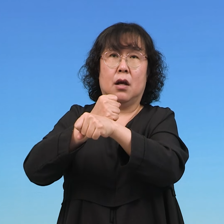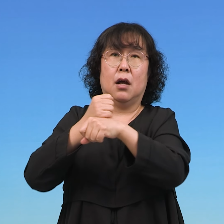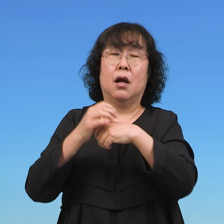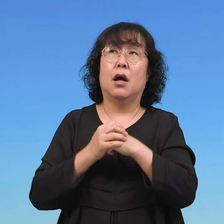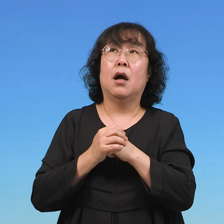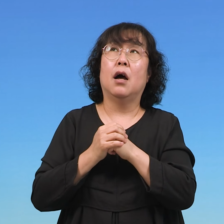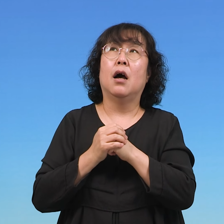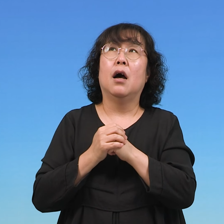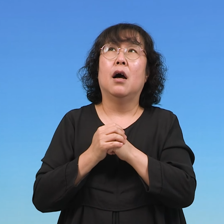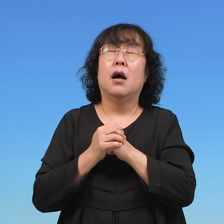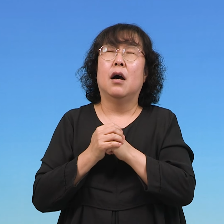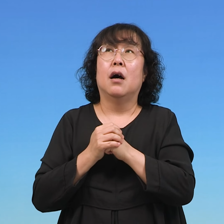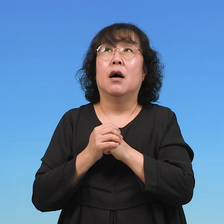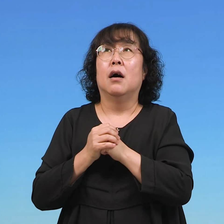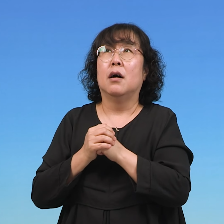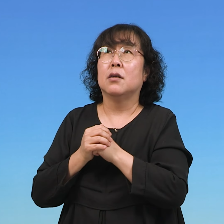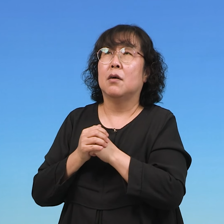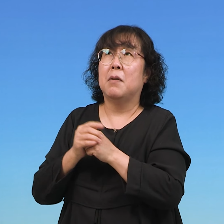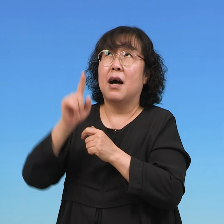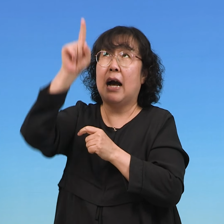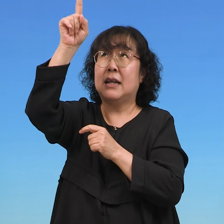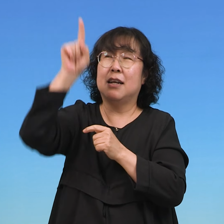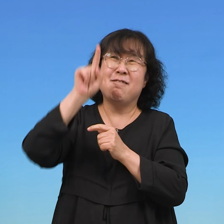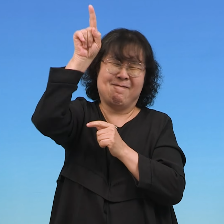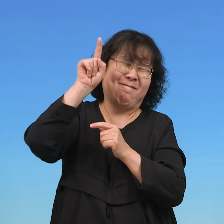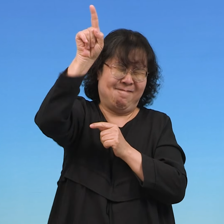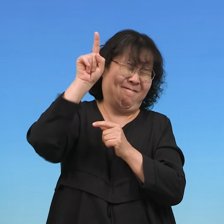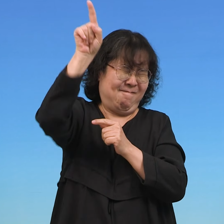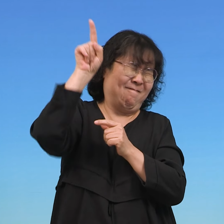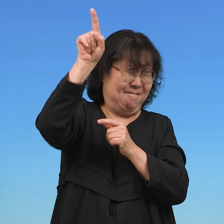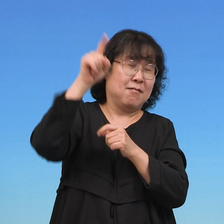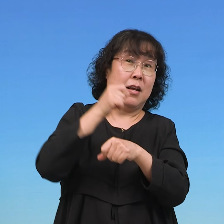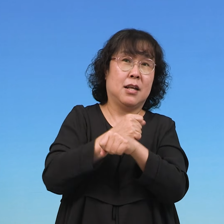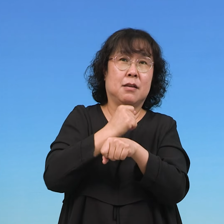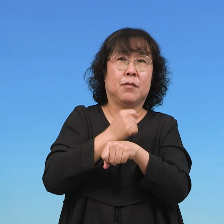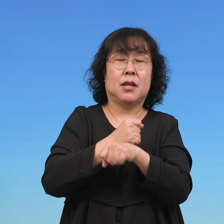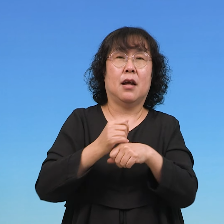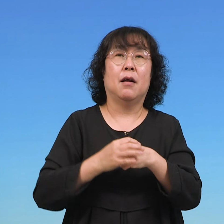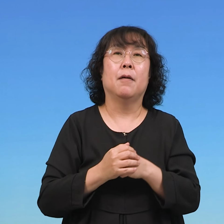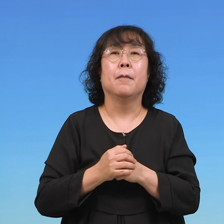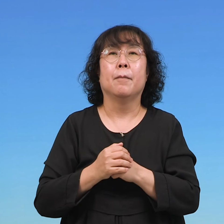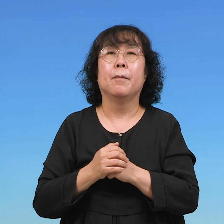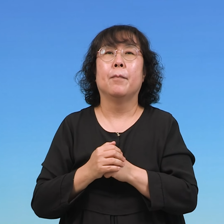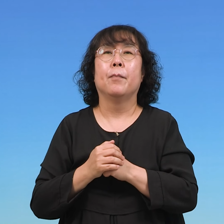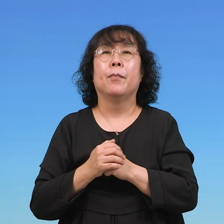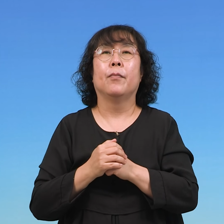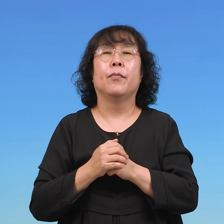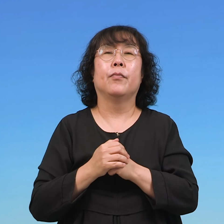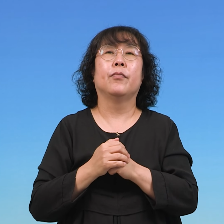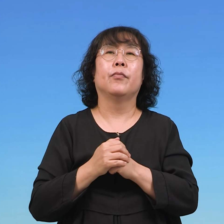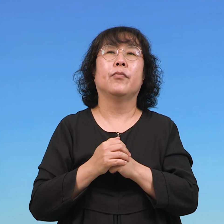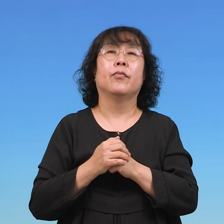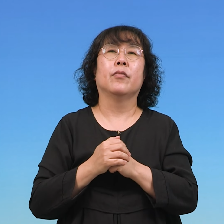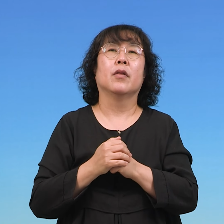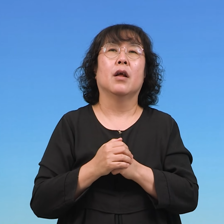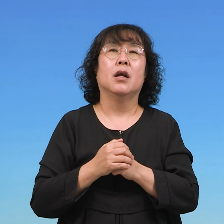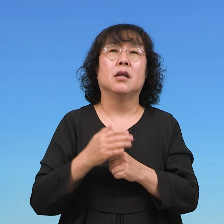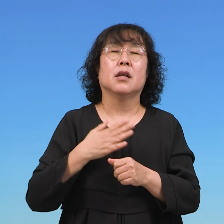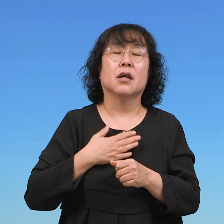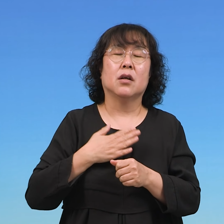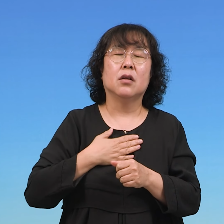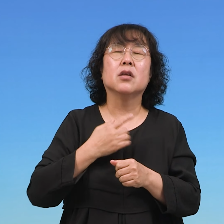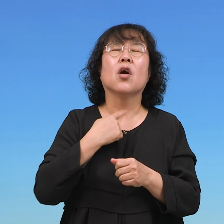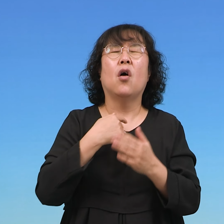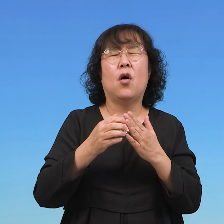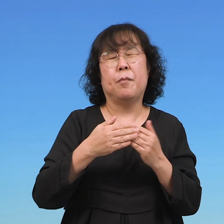공부해 보니까 아무데나 찌르면 되는데 막 하늘을 향해서 막 그냥 막 이런